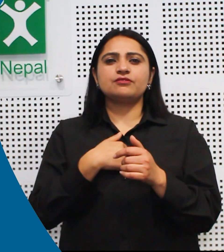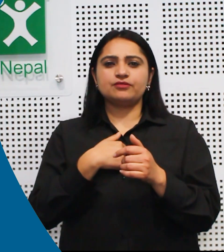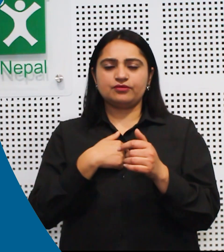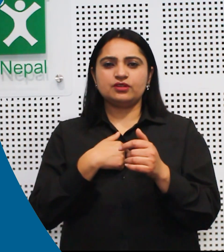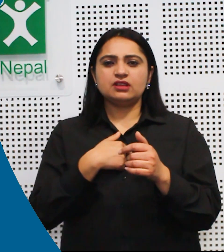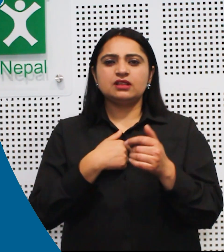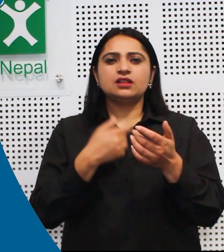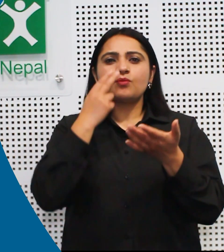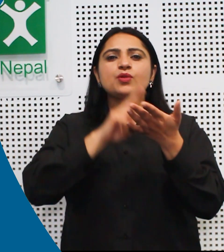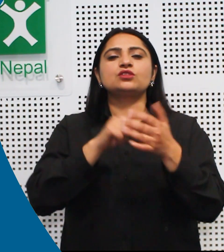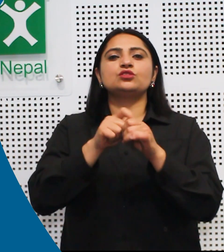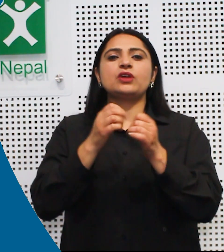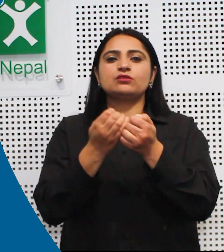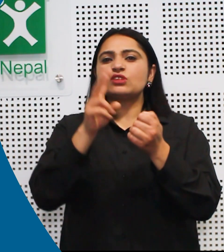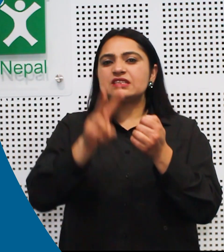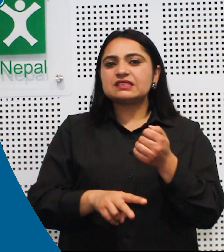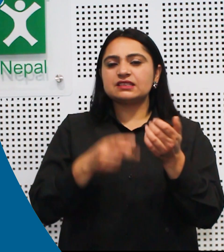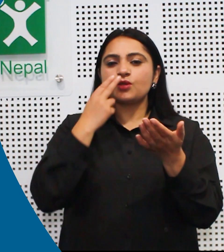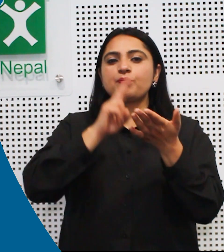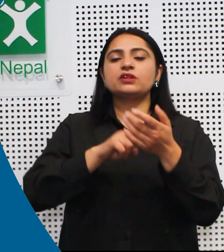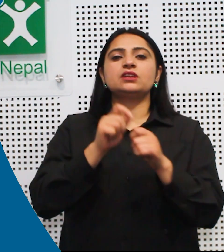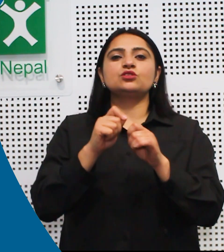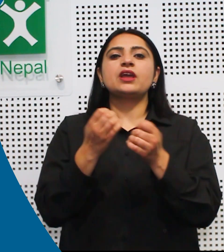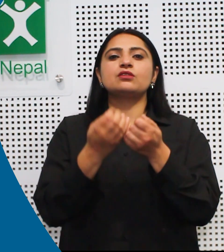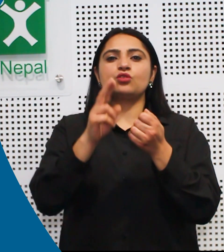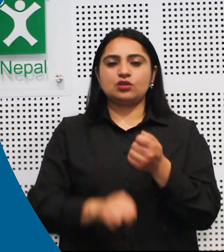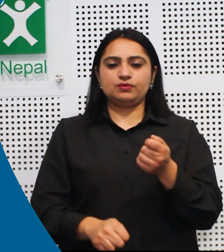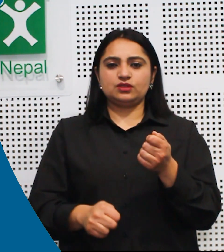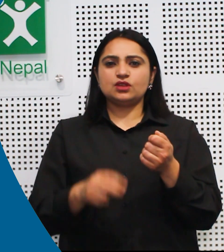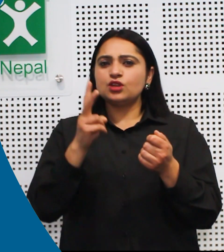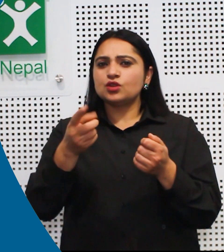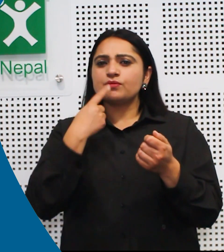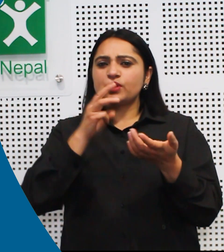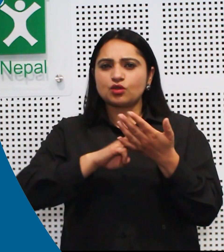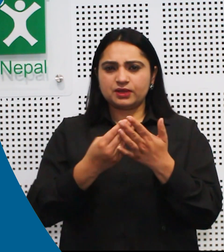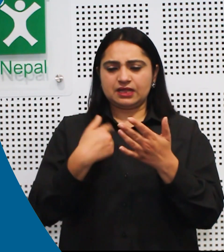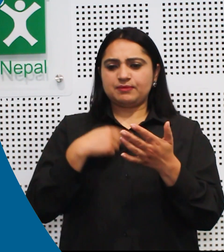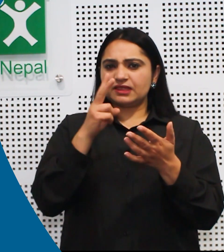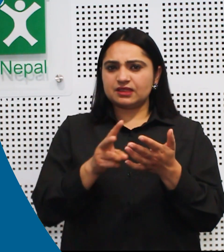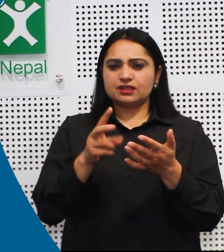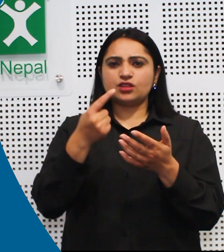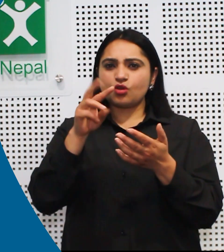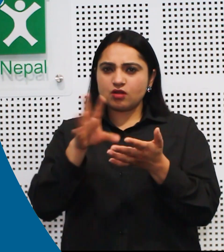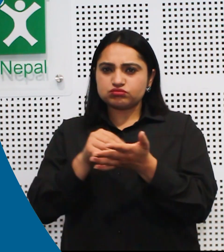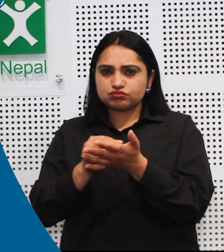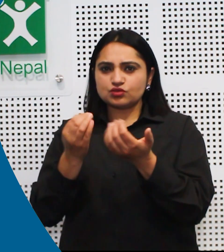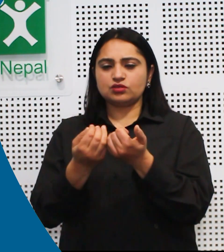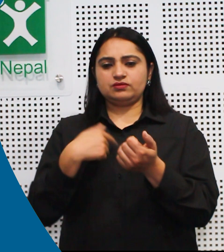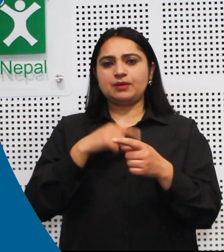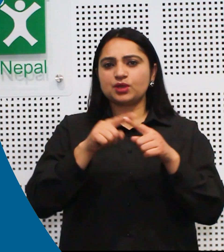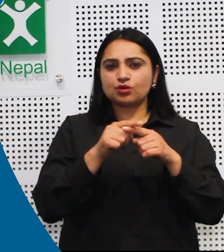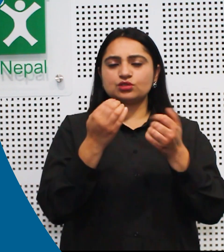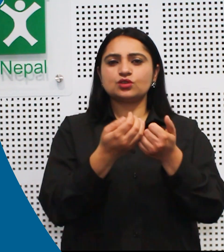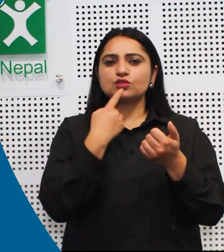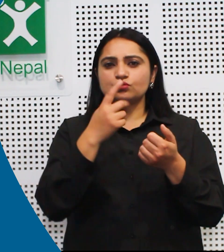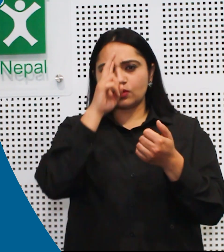तयार गर्नुपर्छ। त्यो भनेको त्यो स्थिति पत्र भनेको हामी यति राजस्वबाट उठाउँछौँ, यति खर्च गर्छौँ भन्ने मात्रै हो कि यो विकास